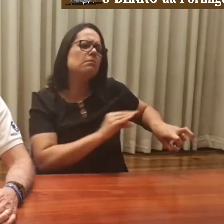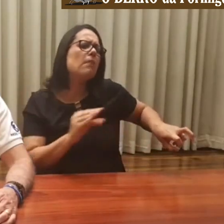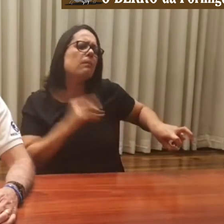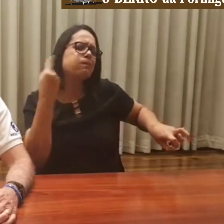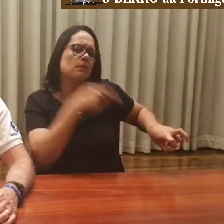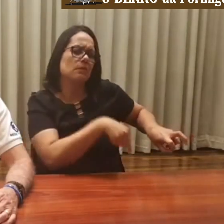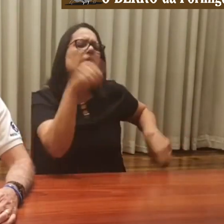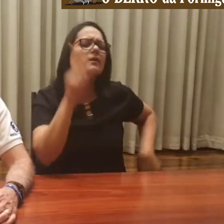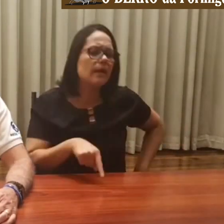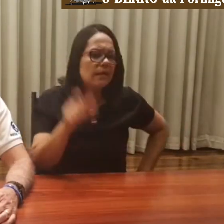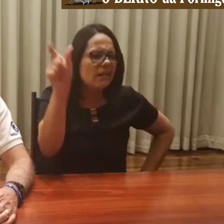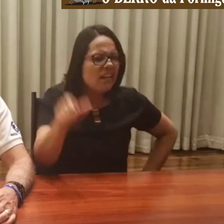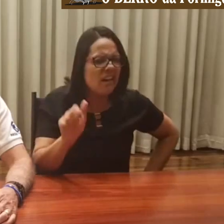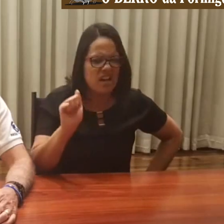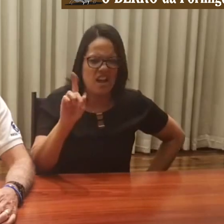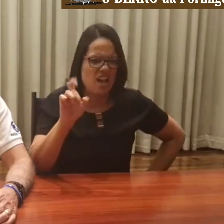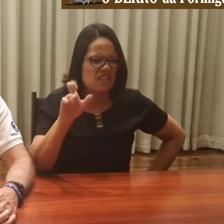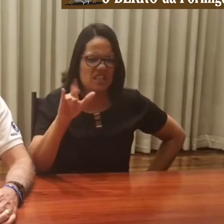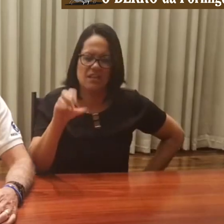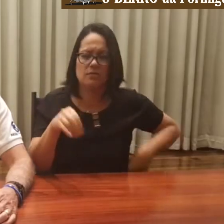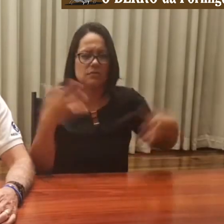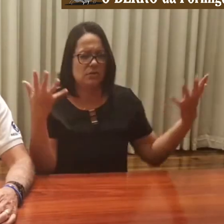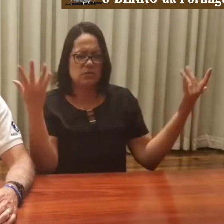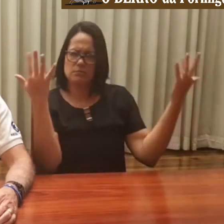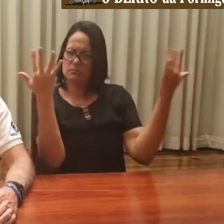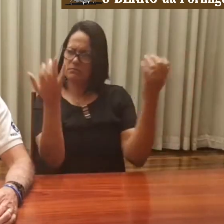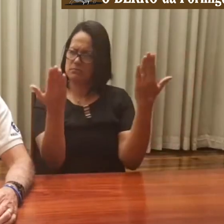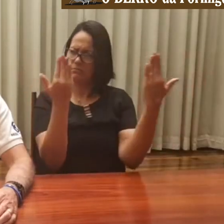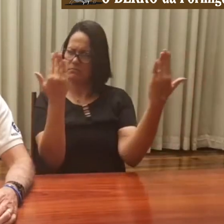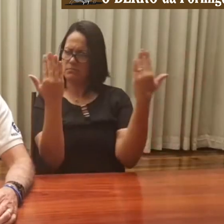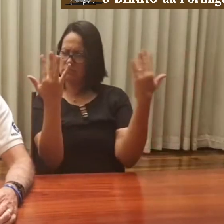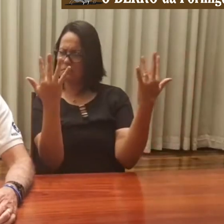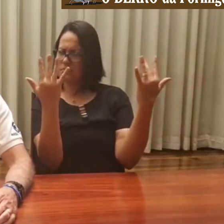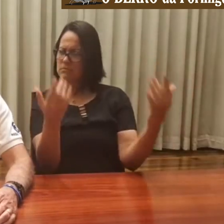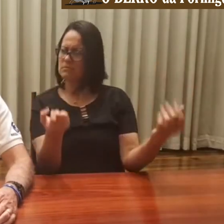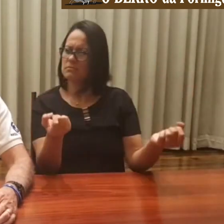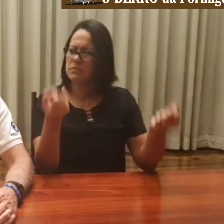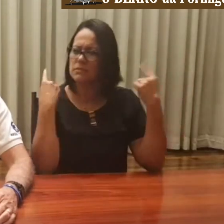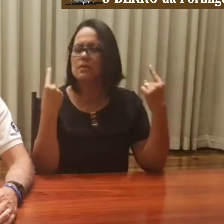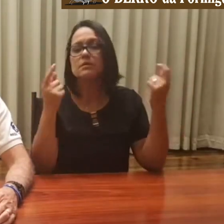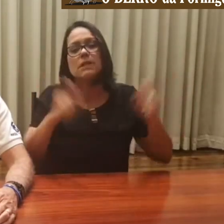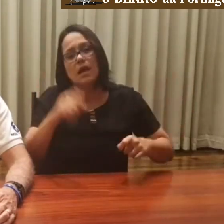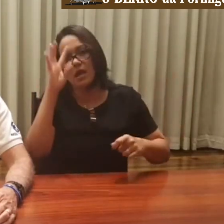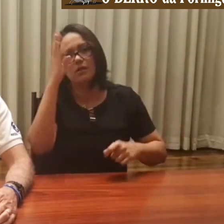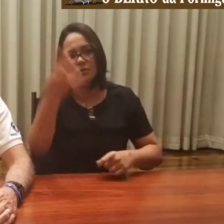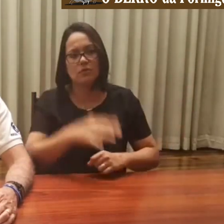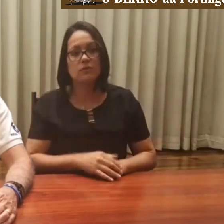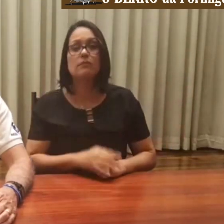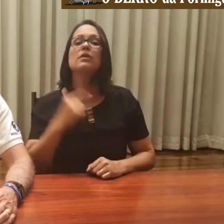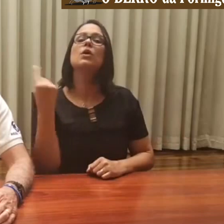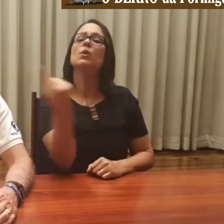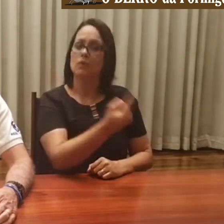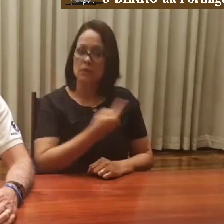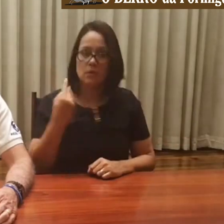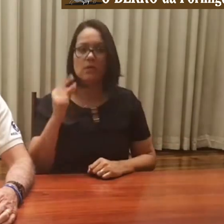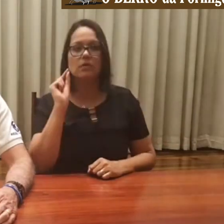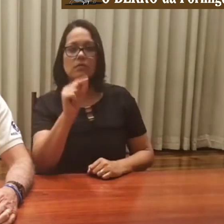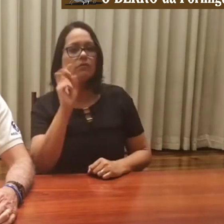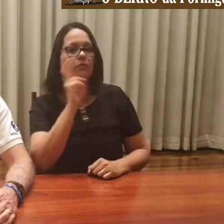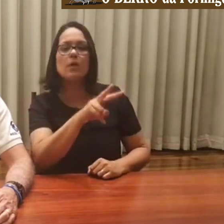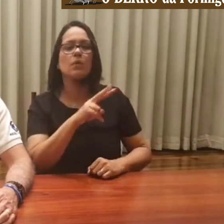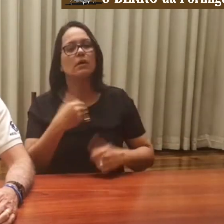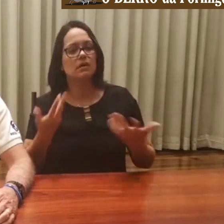tem muita coisa nebulosa, é muita coisa que dá para ser resolvido. Agora, essa querer aqui, nós viemos aqui